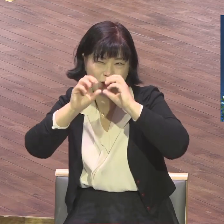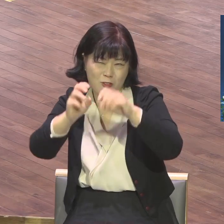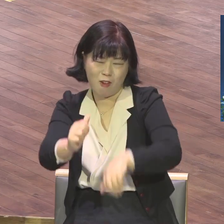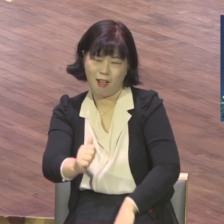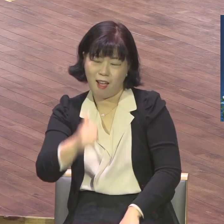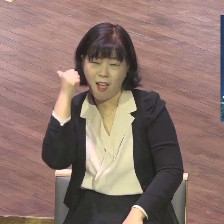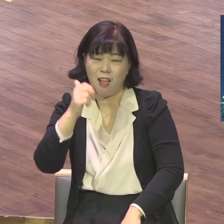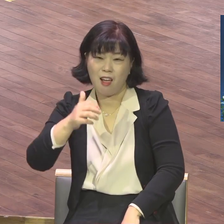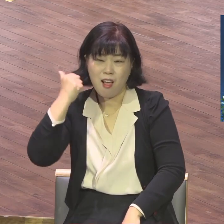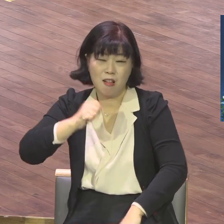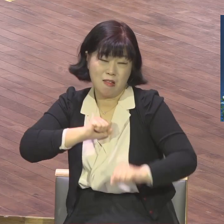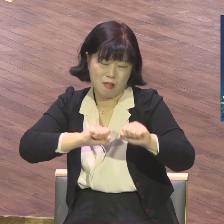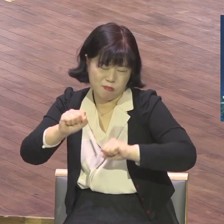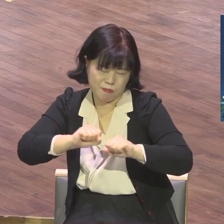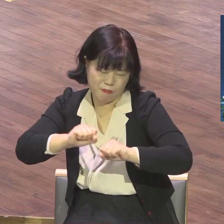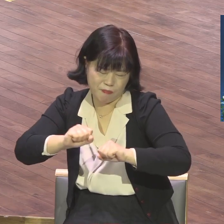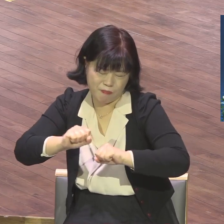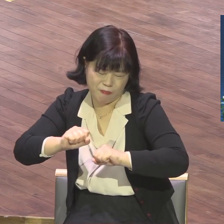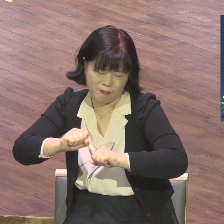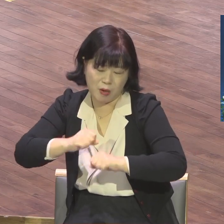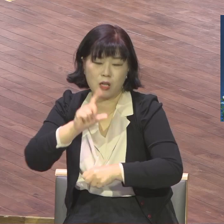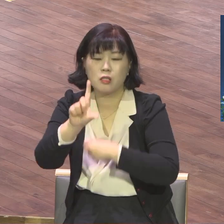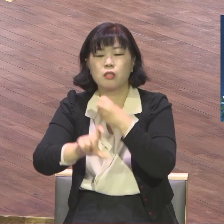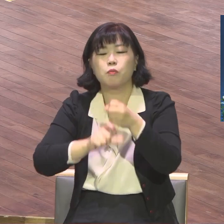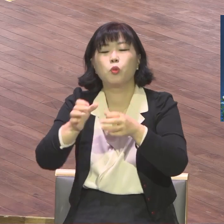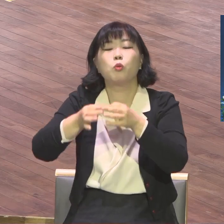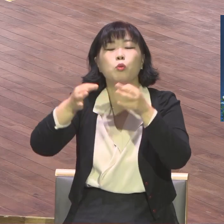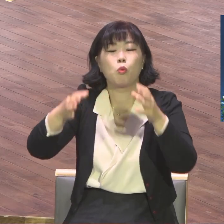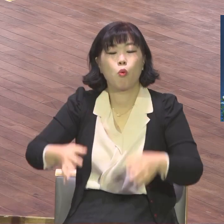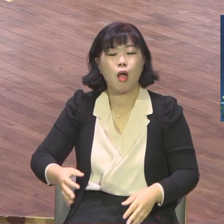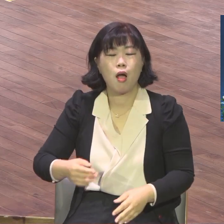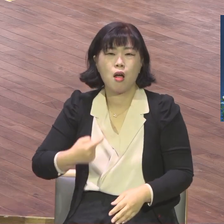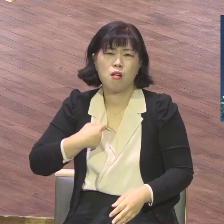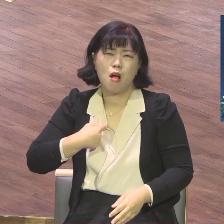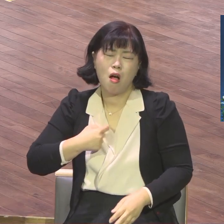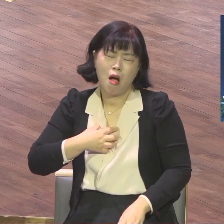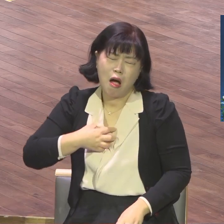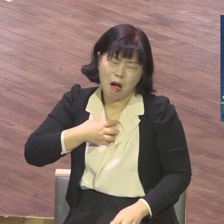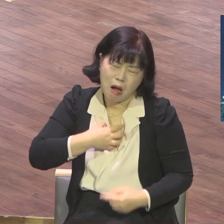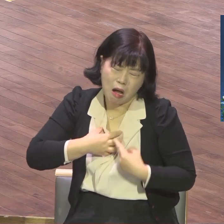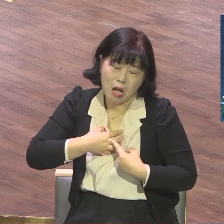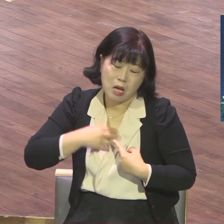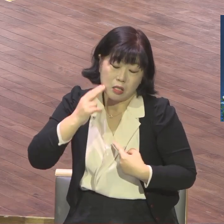어려운 아픔과 고통을 전부 다 합력하여 선으로 바꾸셨다.